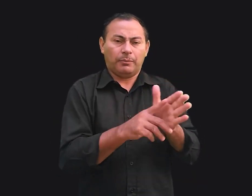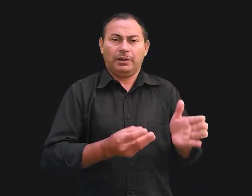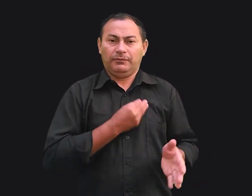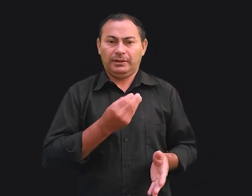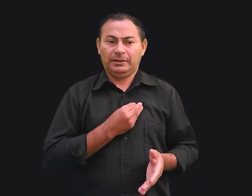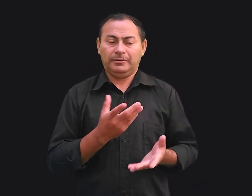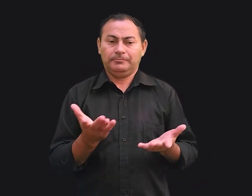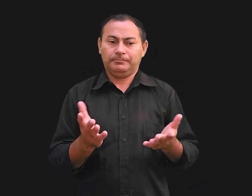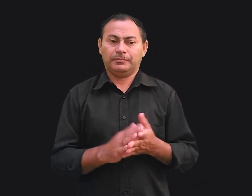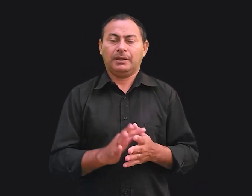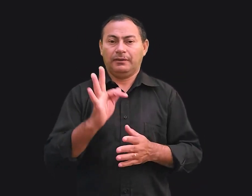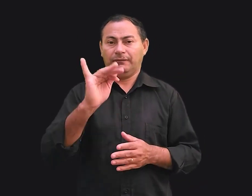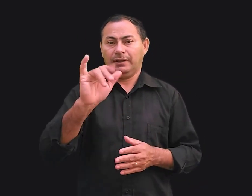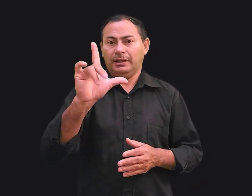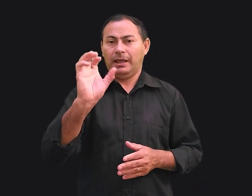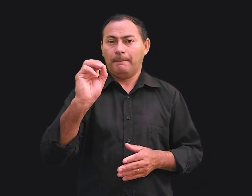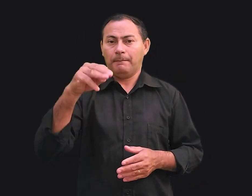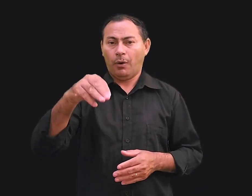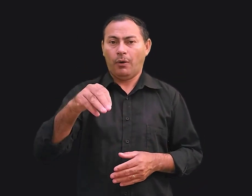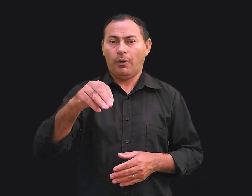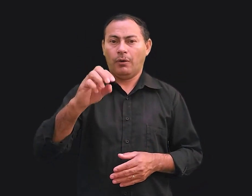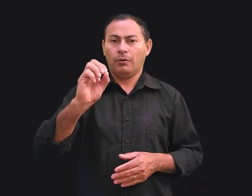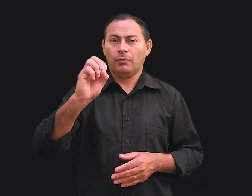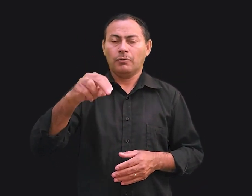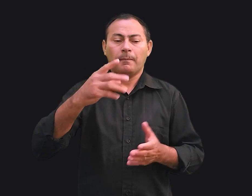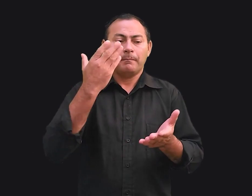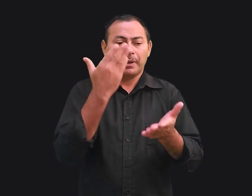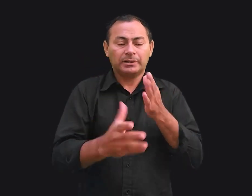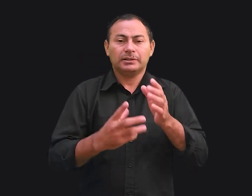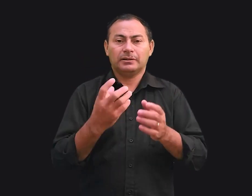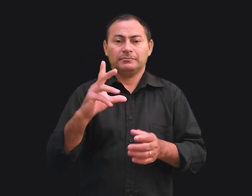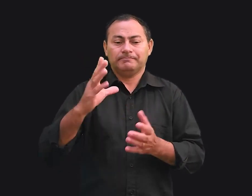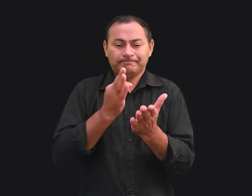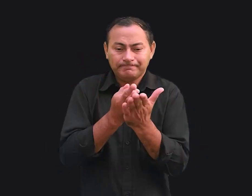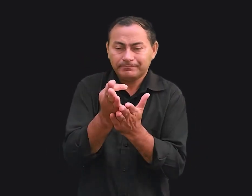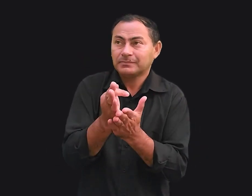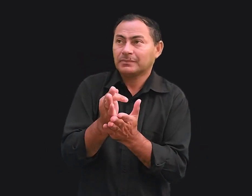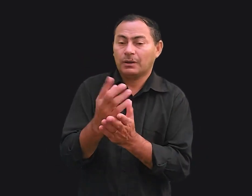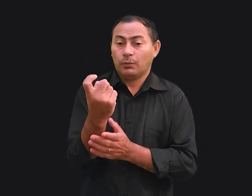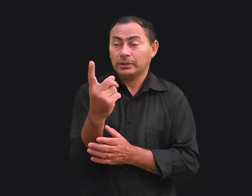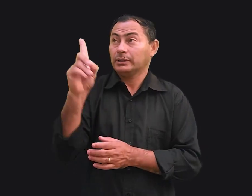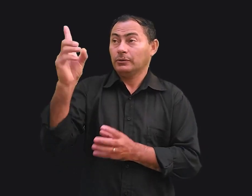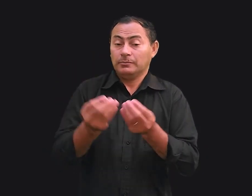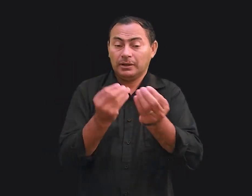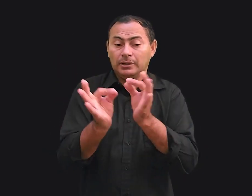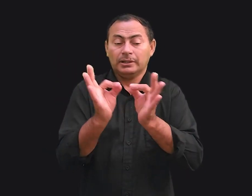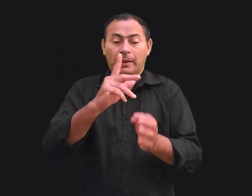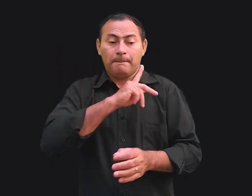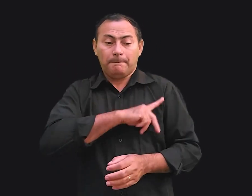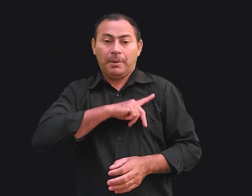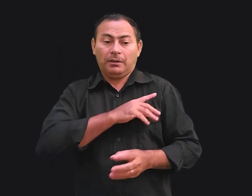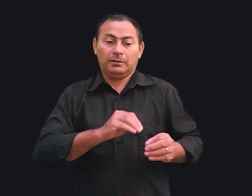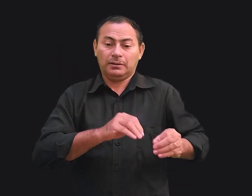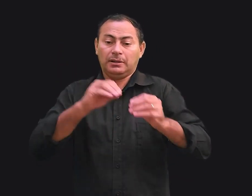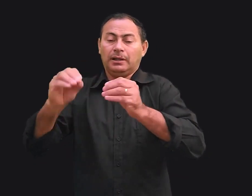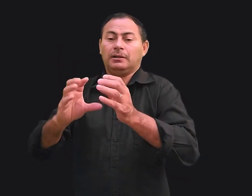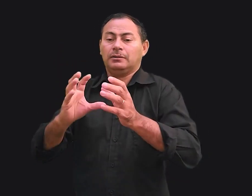vida. Filemon teria perdido essa individualidade única que Deus tinha preparado para ele se Paulo não o tivesse levado a